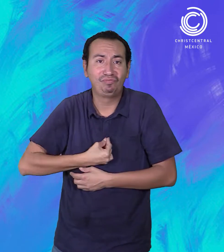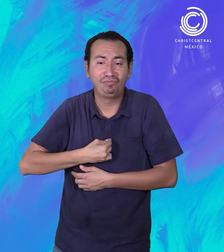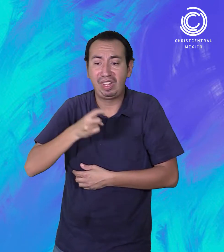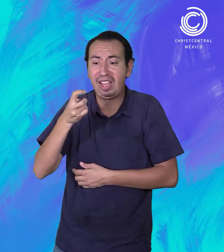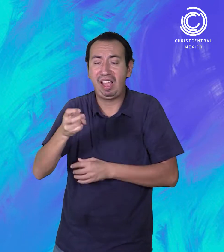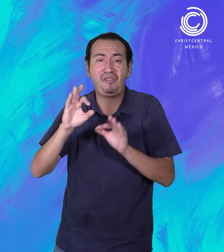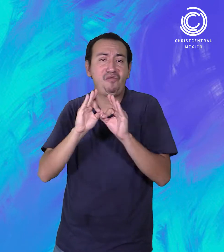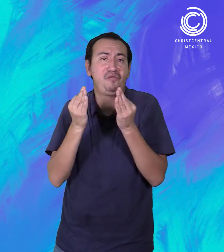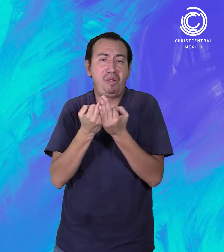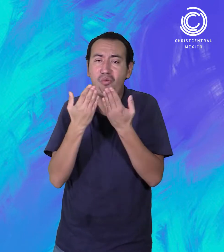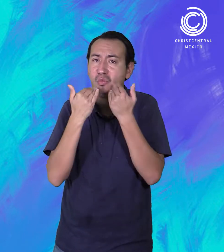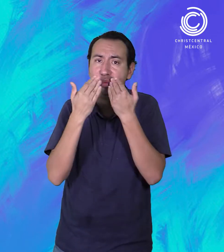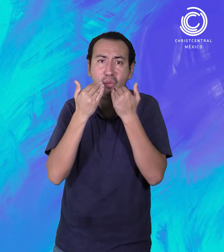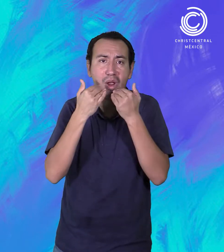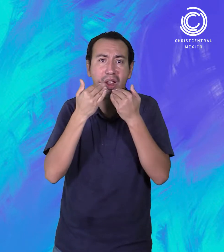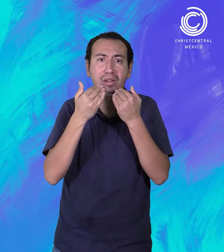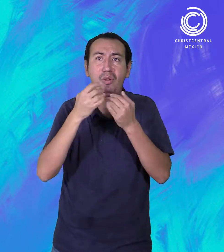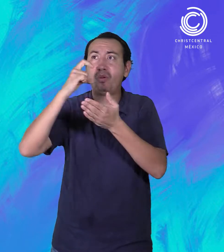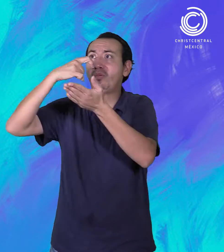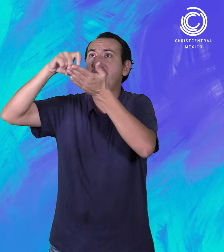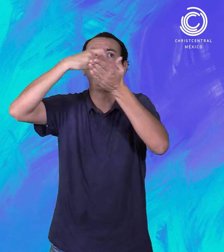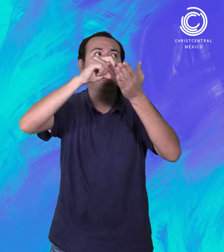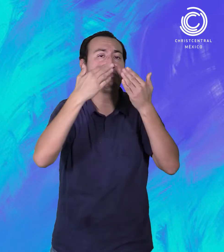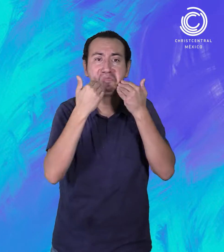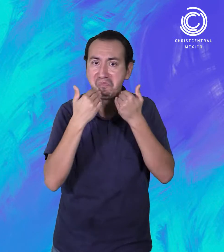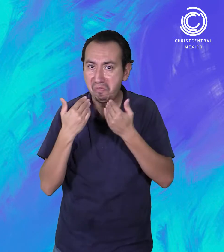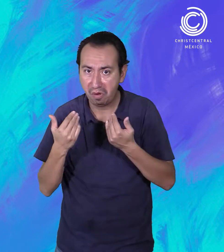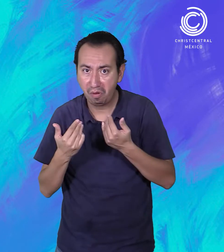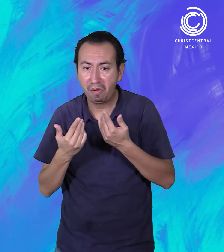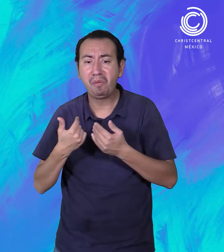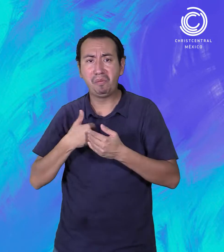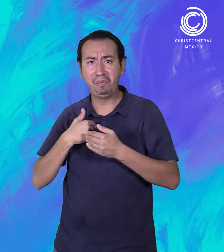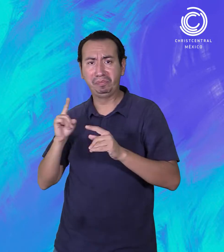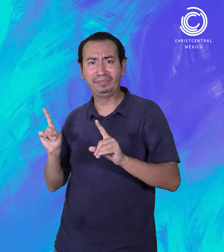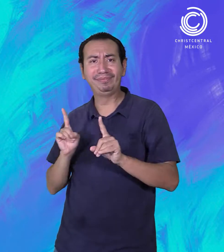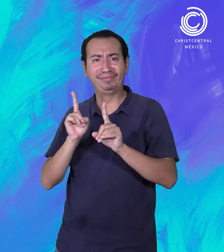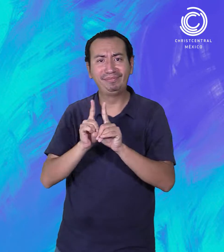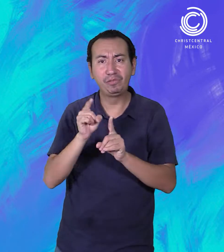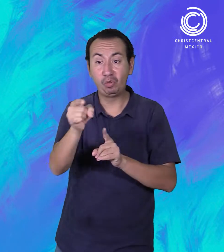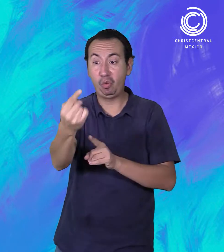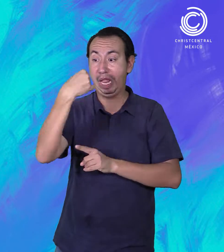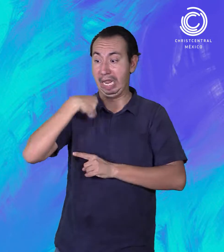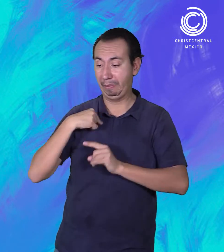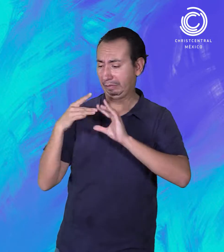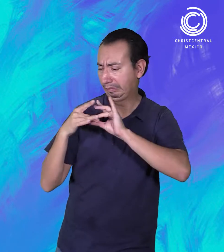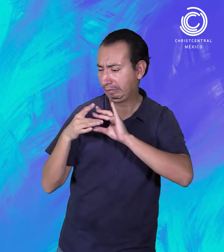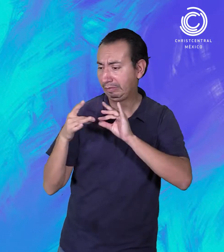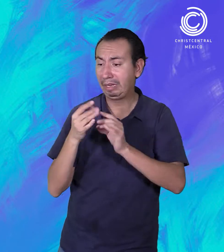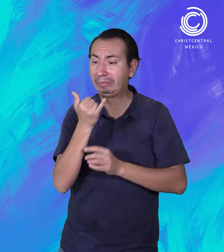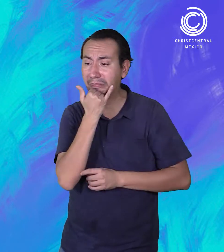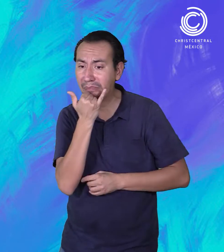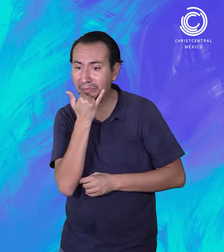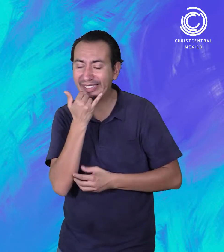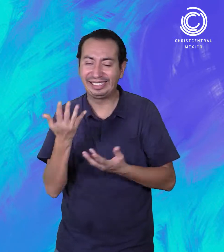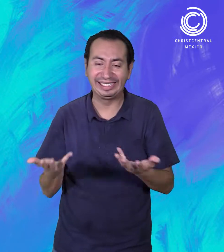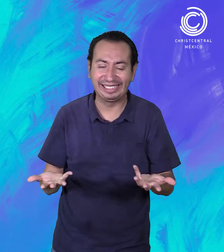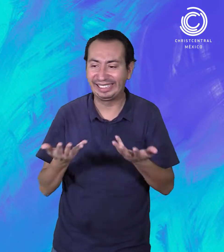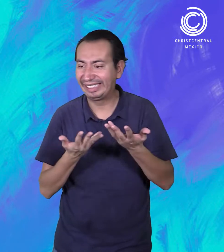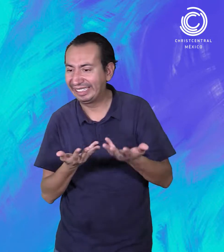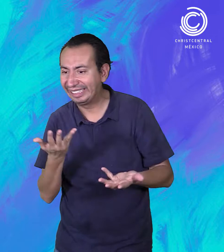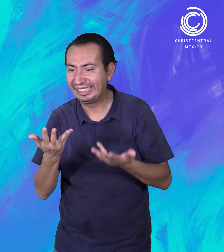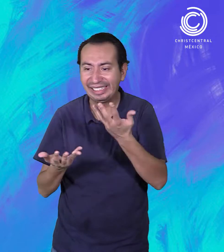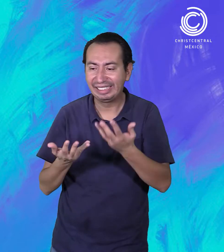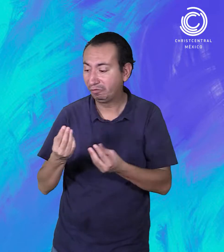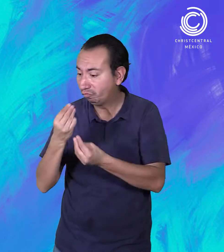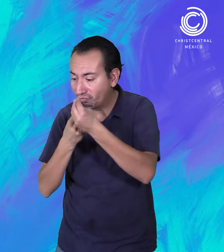o de ese modelo. Yo llego a la casa allí con ustedes, me explican la situación y en lugar de comer empezamos a tratar